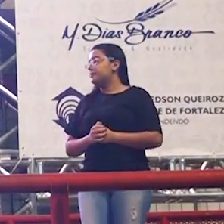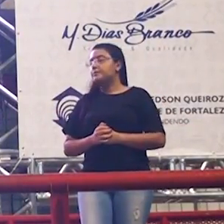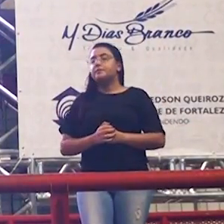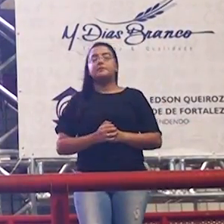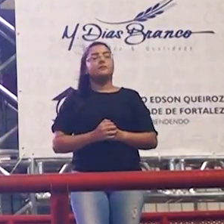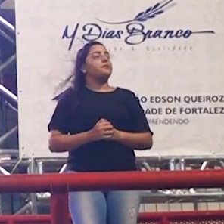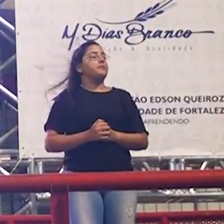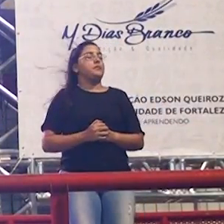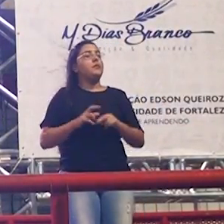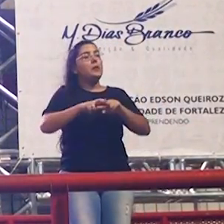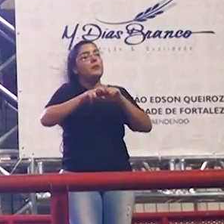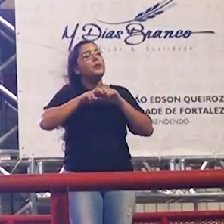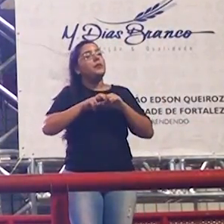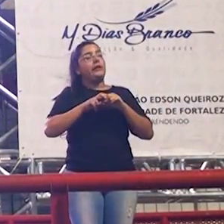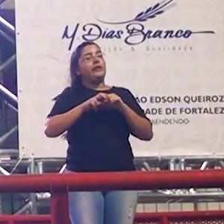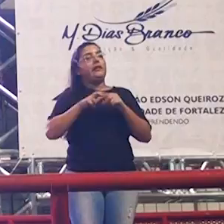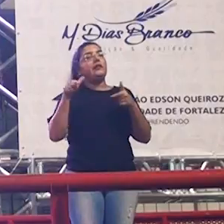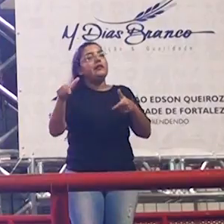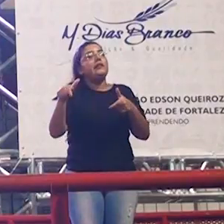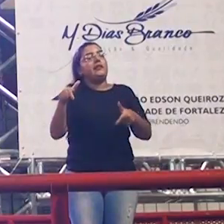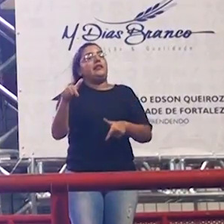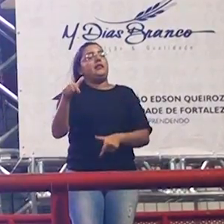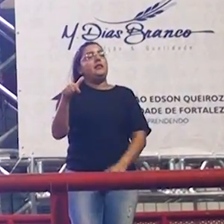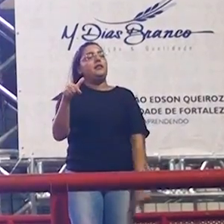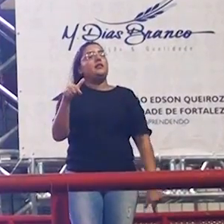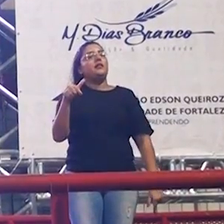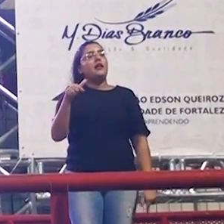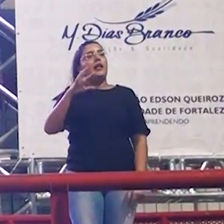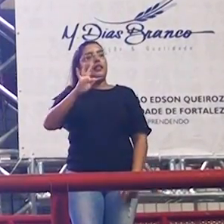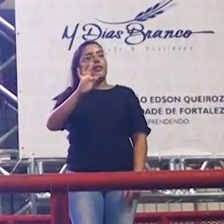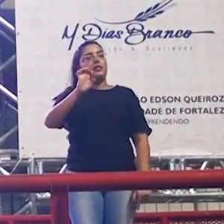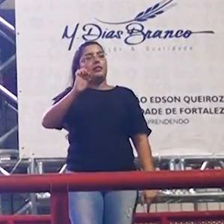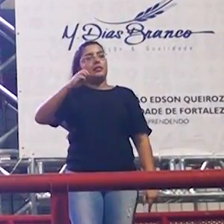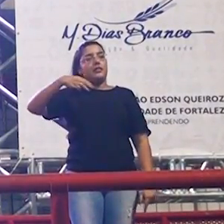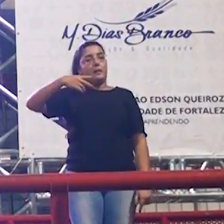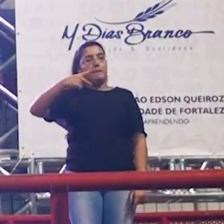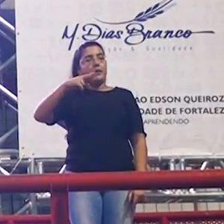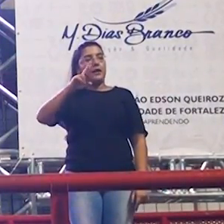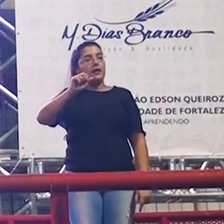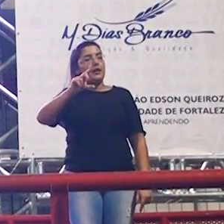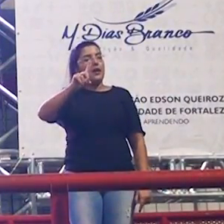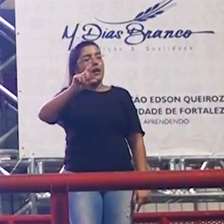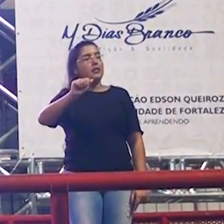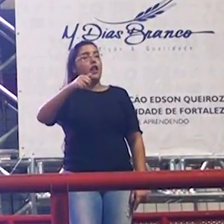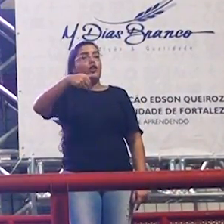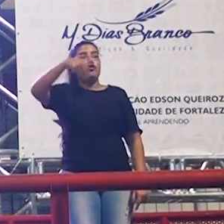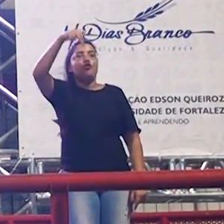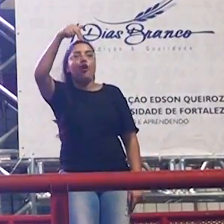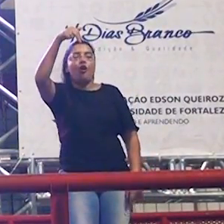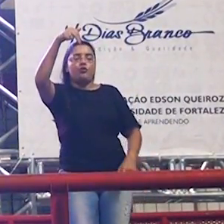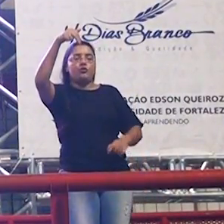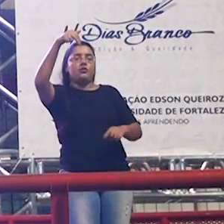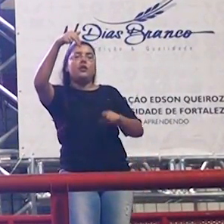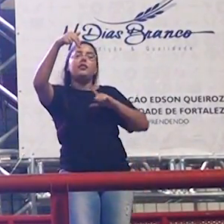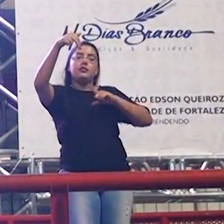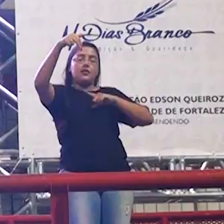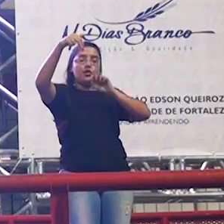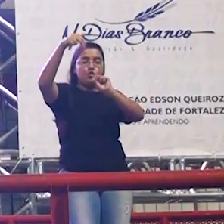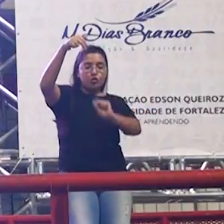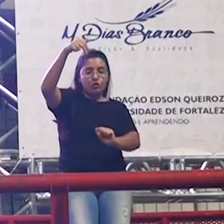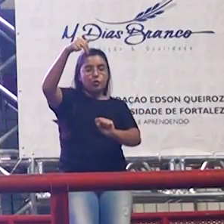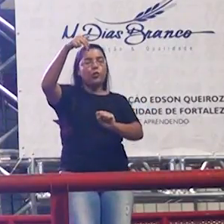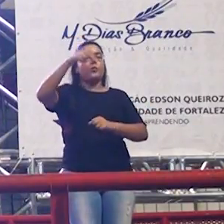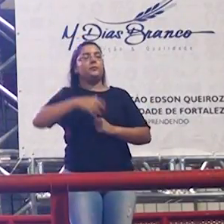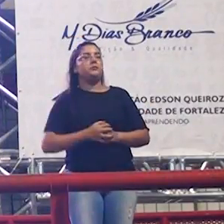Temperada. Por isso que a gente chama de zona temperada. Zona temperada do norte, zona temperada do